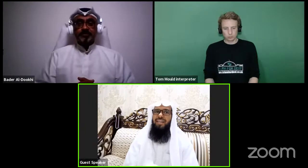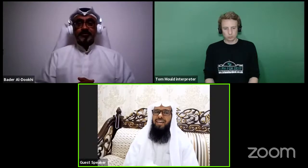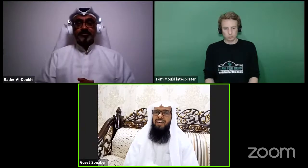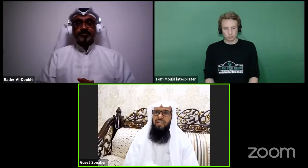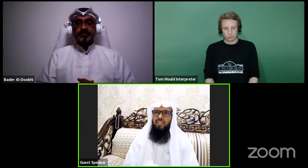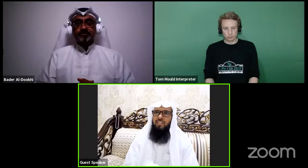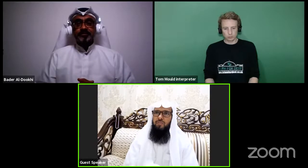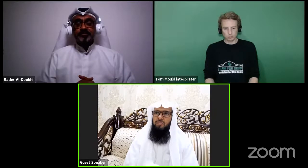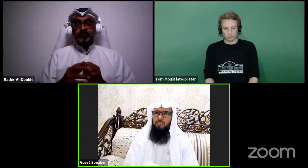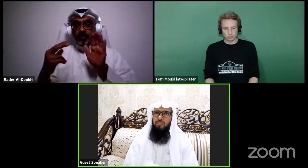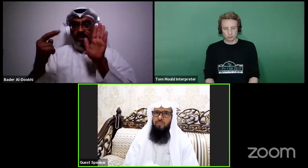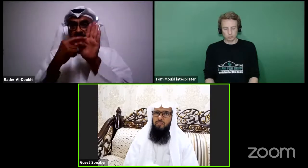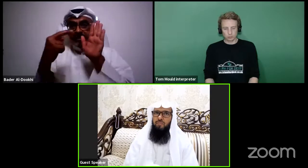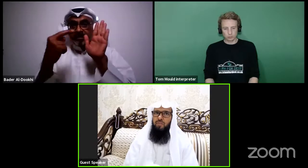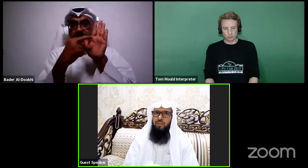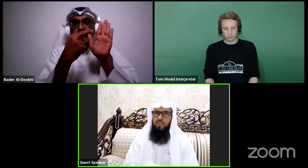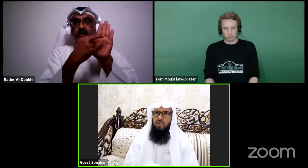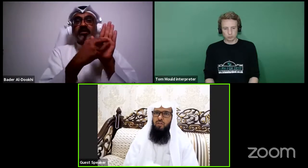دلائل ذلك